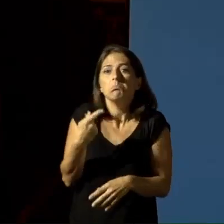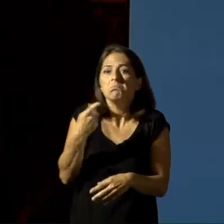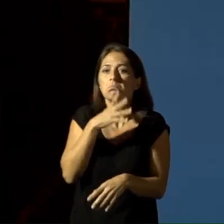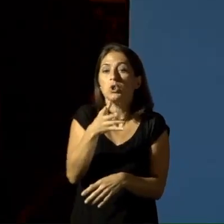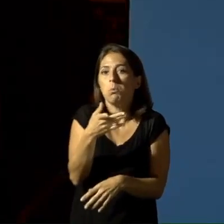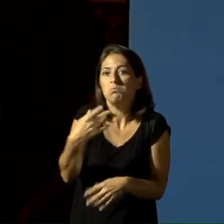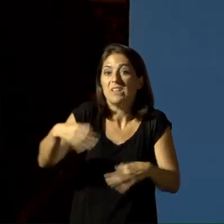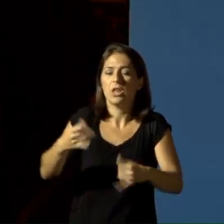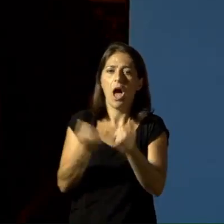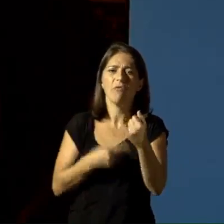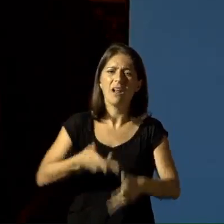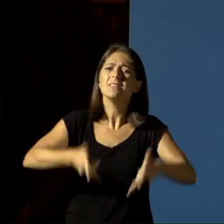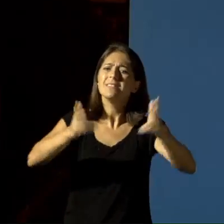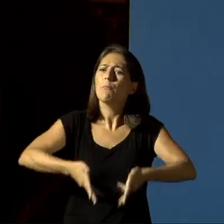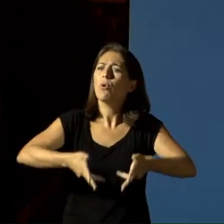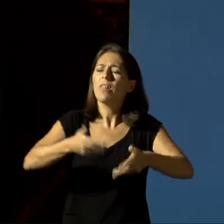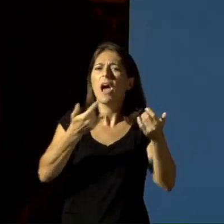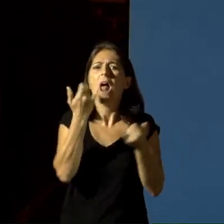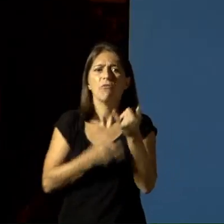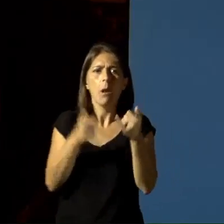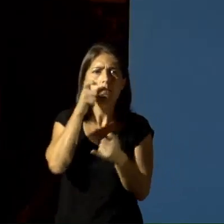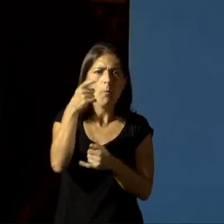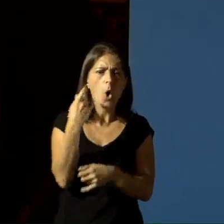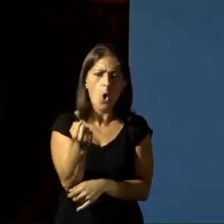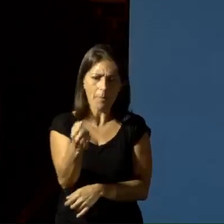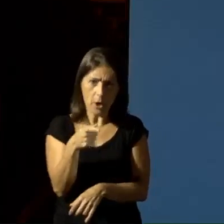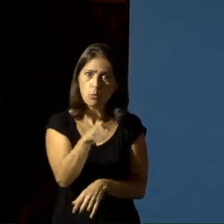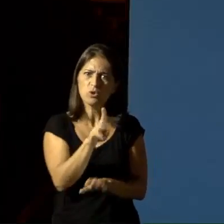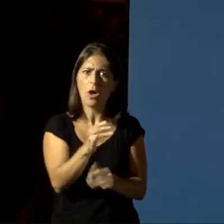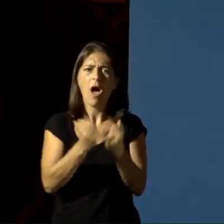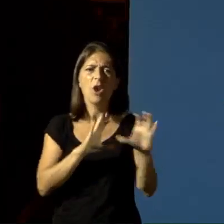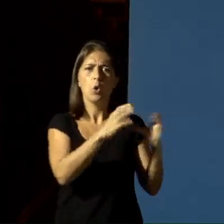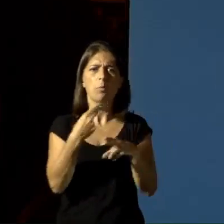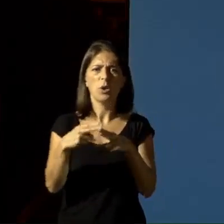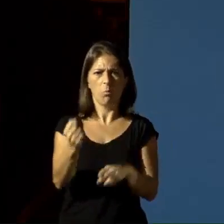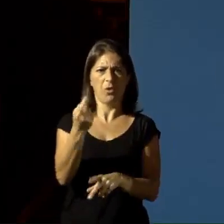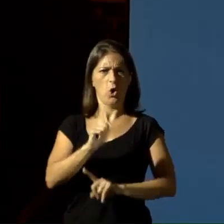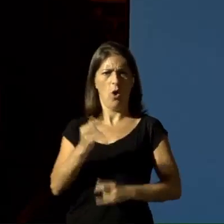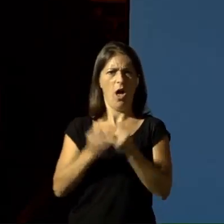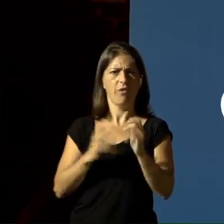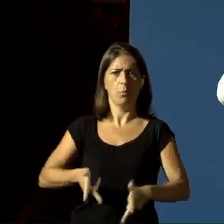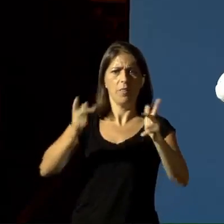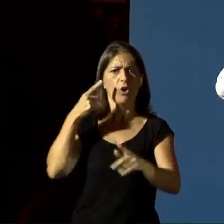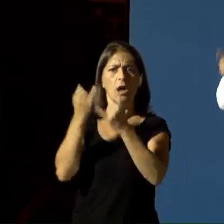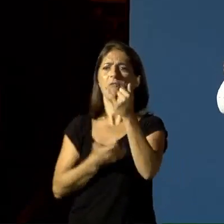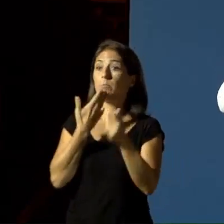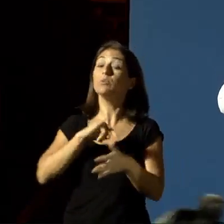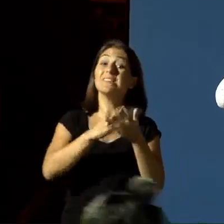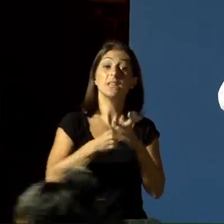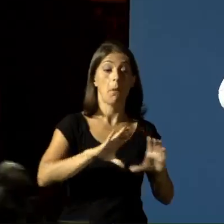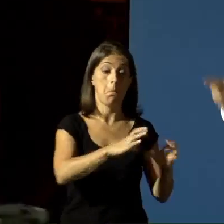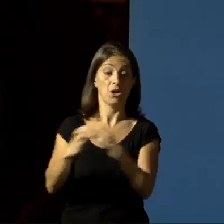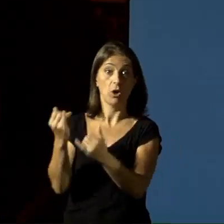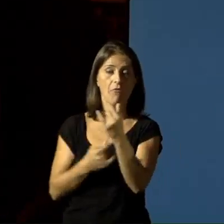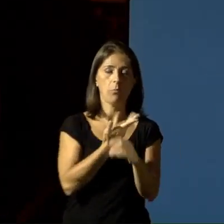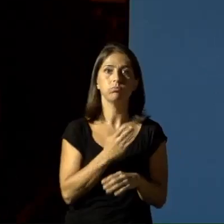Decimos que a democracia é o goberno do povo, polo povo e para o povo. Non é o goberno dos partidos. A democracia non existe simplemente porque xe un réxime de partidos que